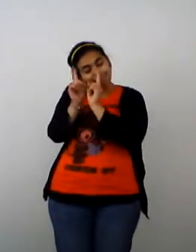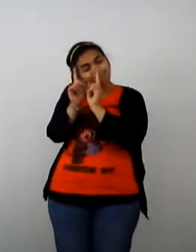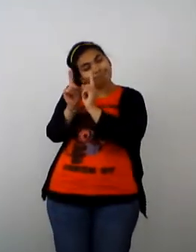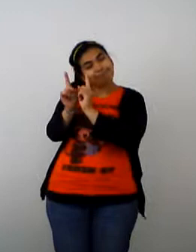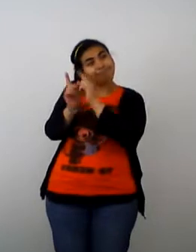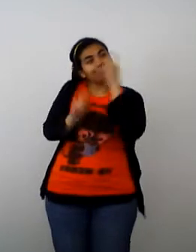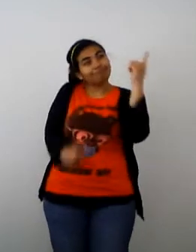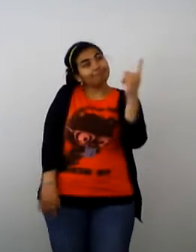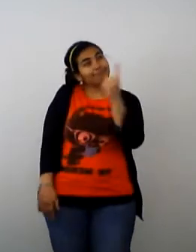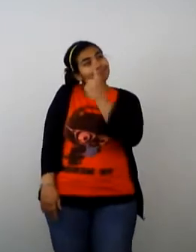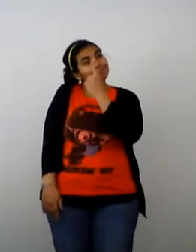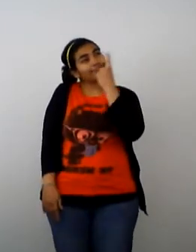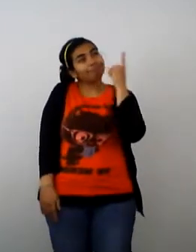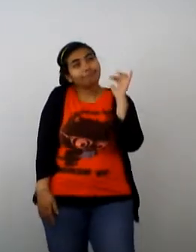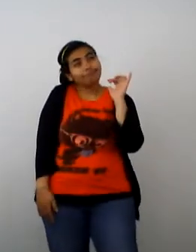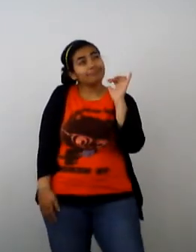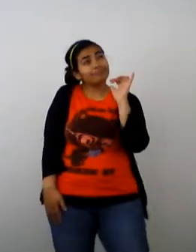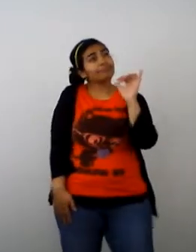Te necesito.